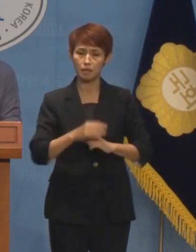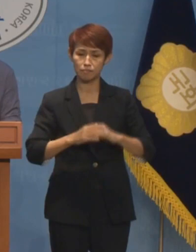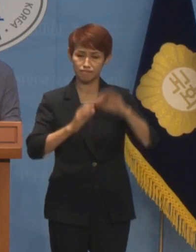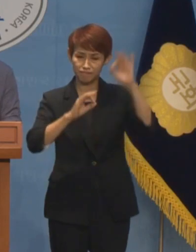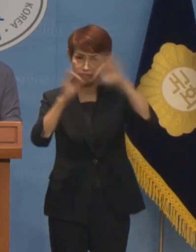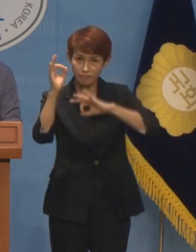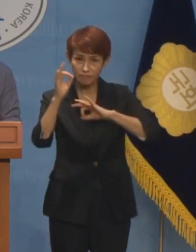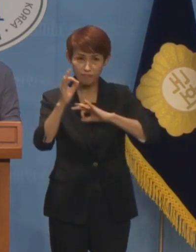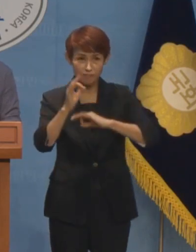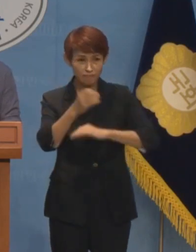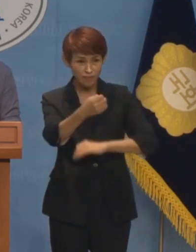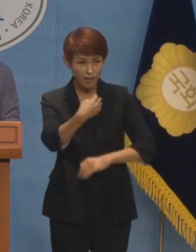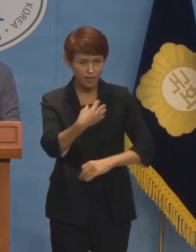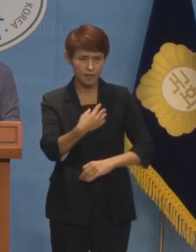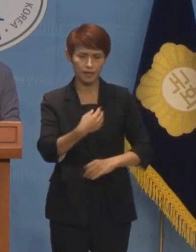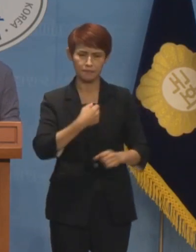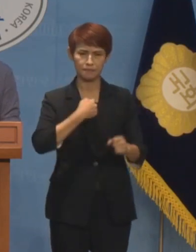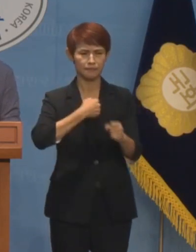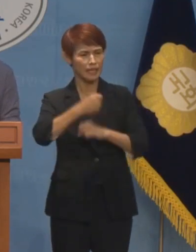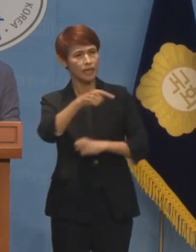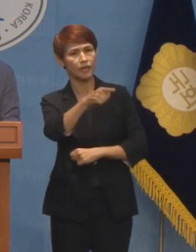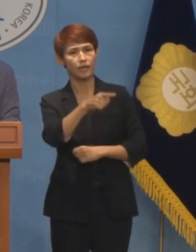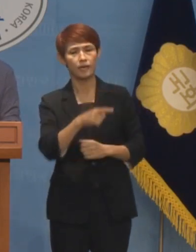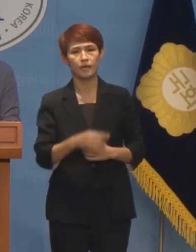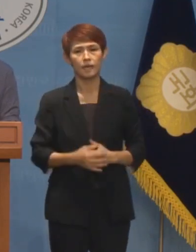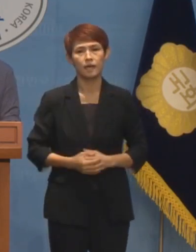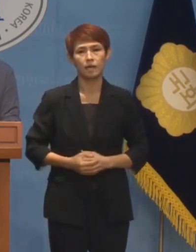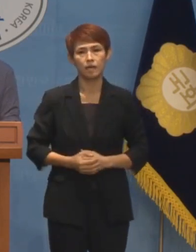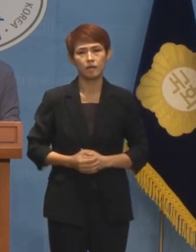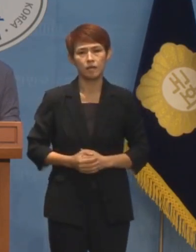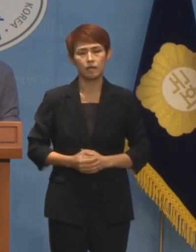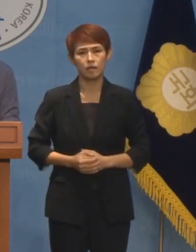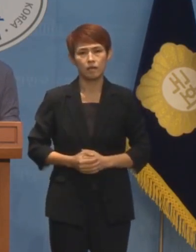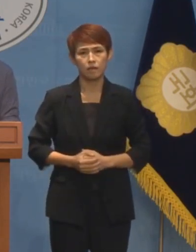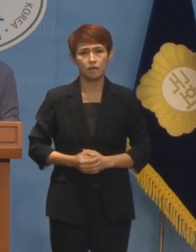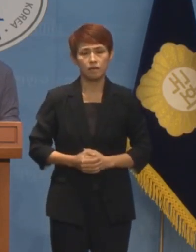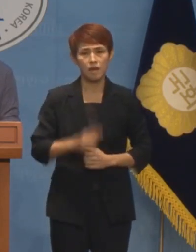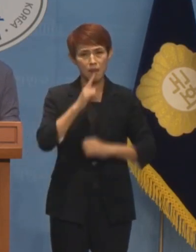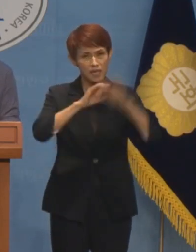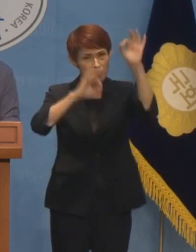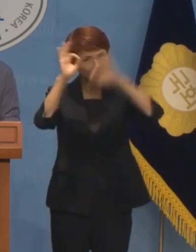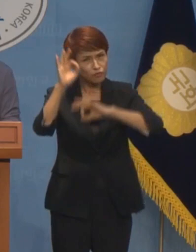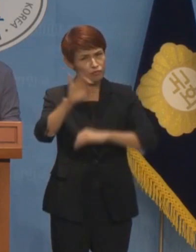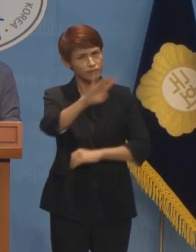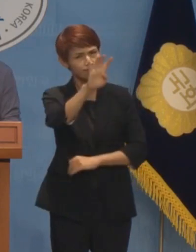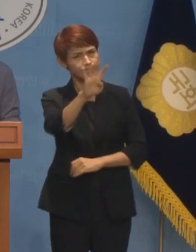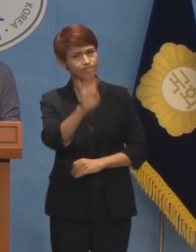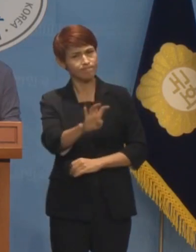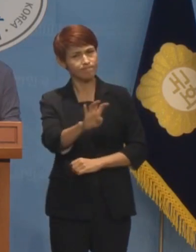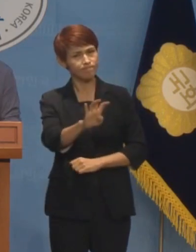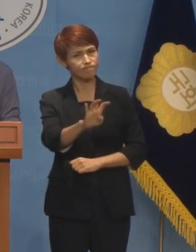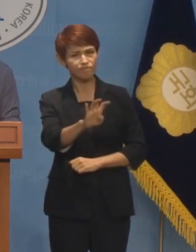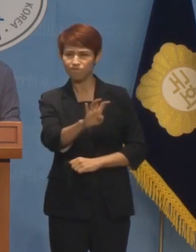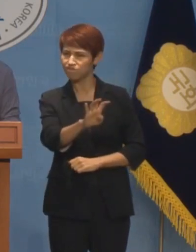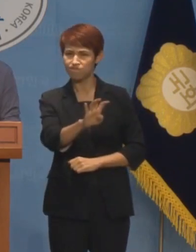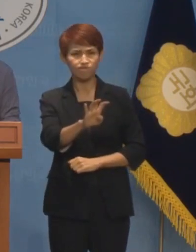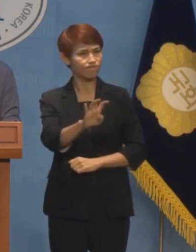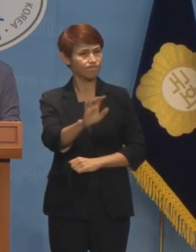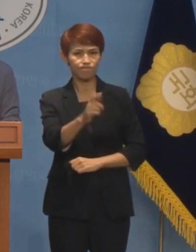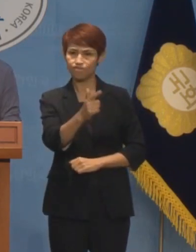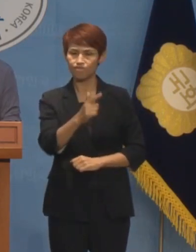충격과 당혹감을 감출 길이 없습니다. 과연 이것이 사소한 말실수로 치부할 수 있는